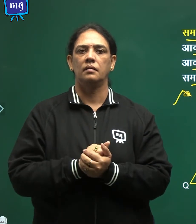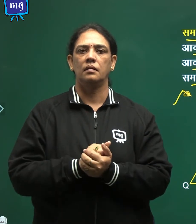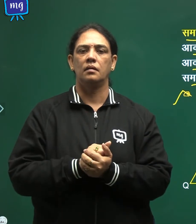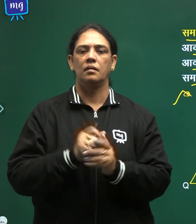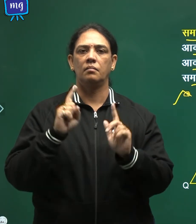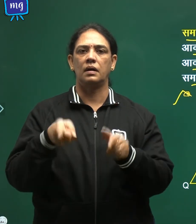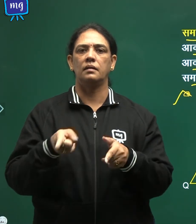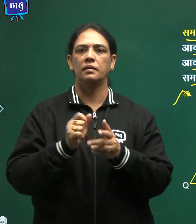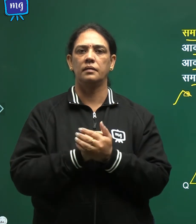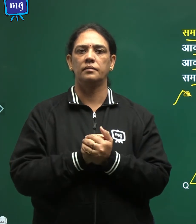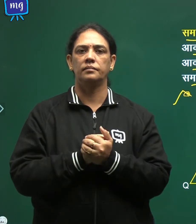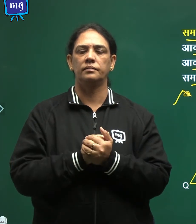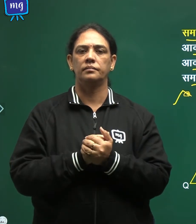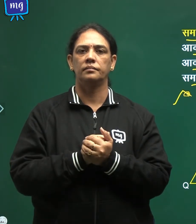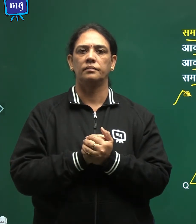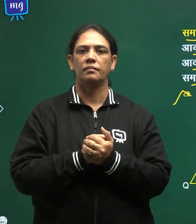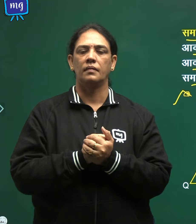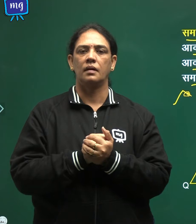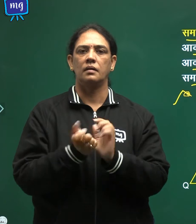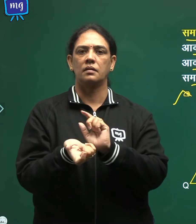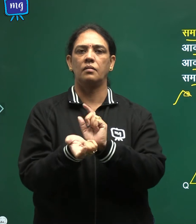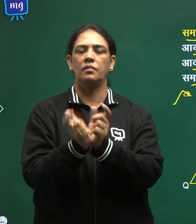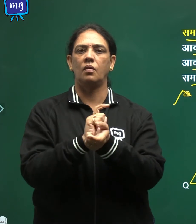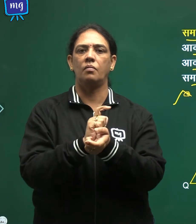परंतु इसका विलोम